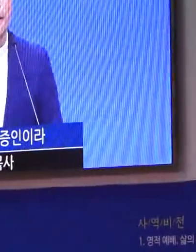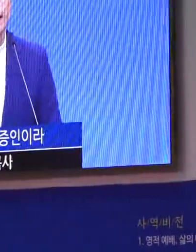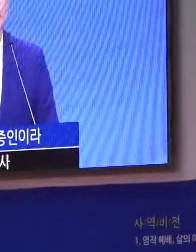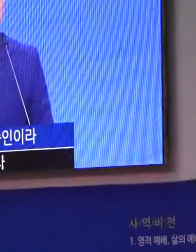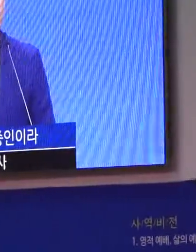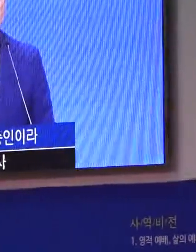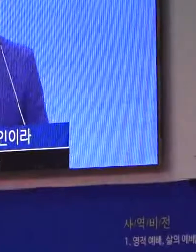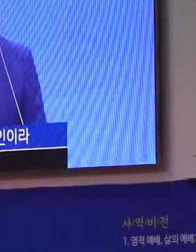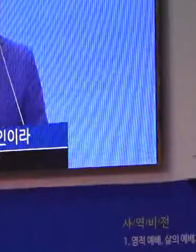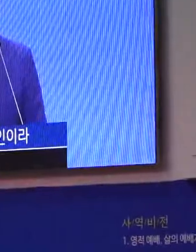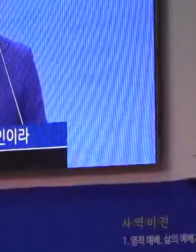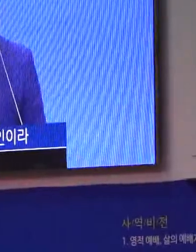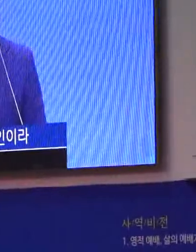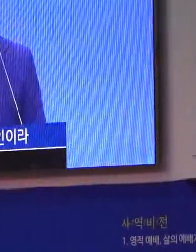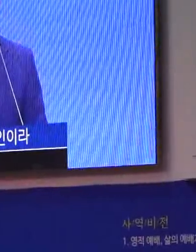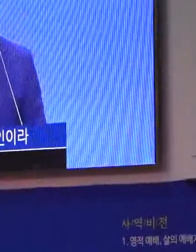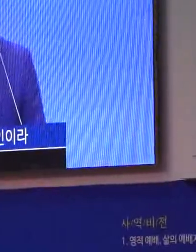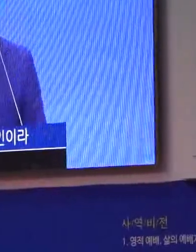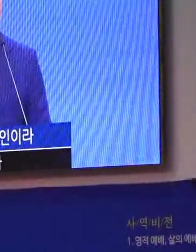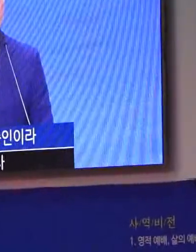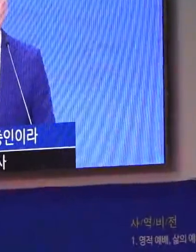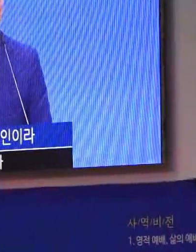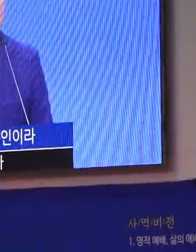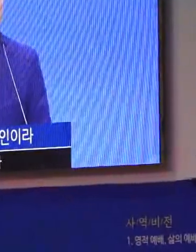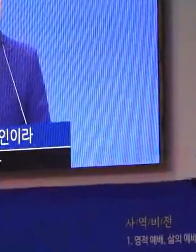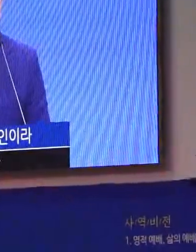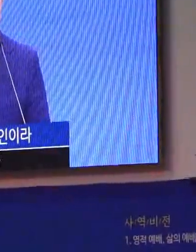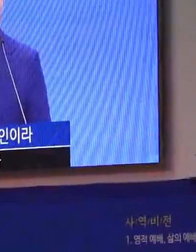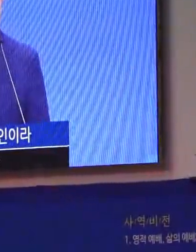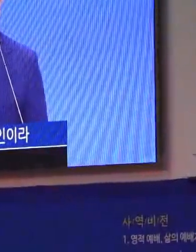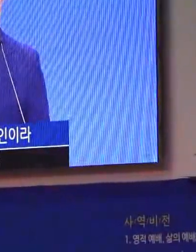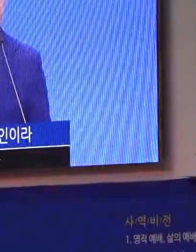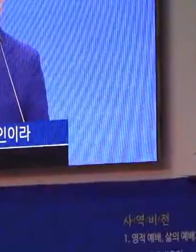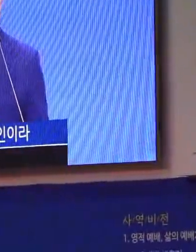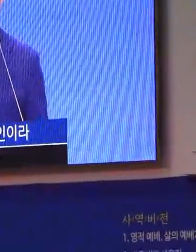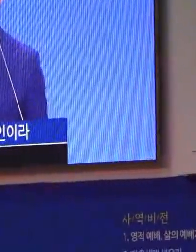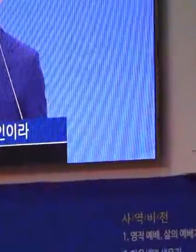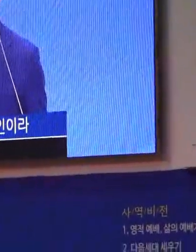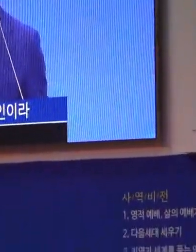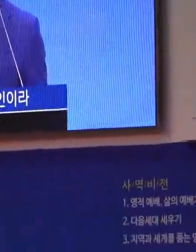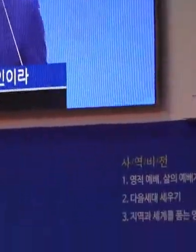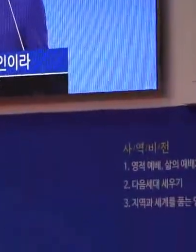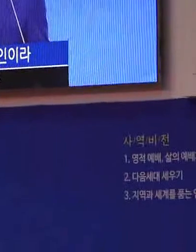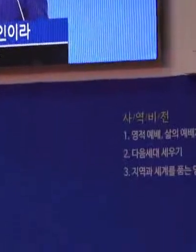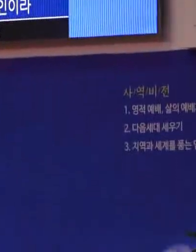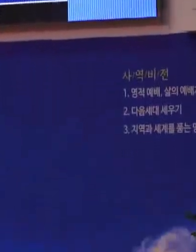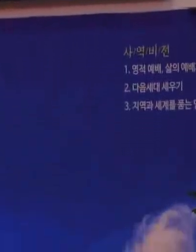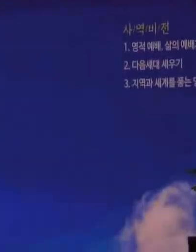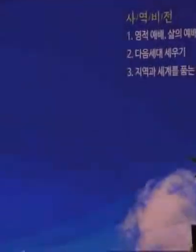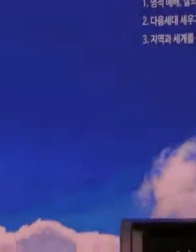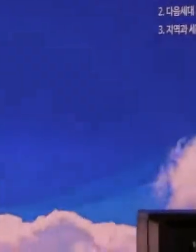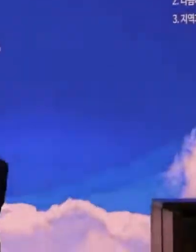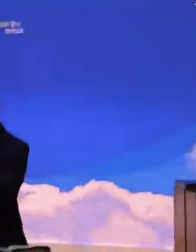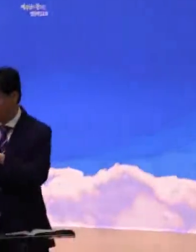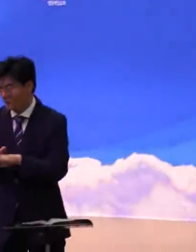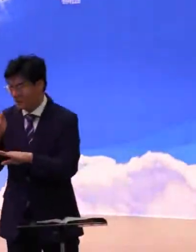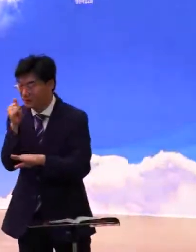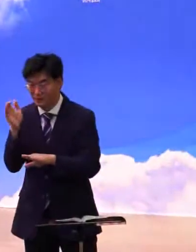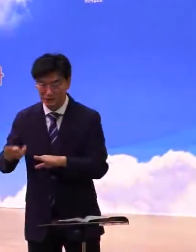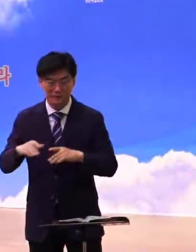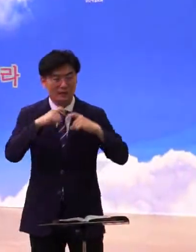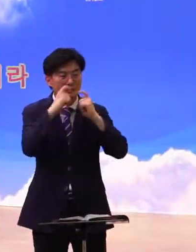천지차이입니다. 여러분, 삶에서 나는 예배자다. 물론 공적으로 모이는 예배에서의 예배자도 있지만 삶에서 늘 하나님 앞에서